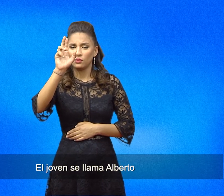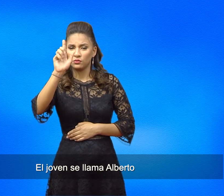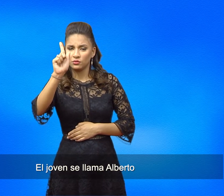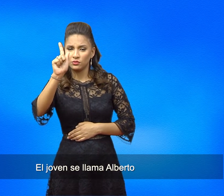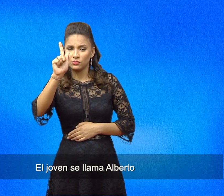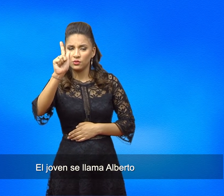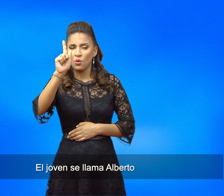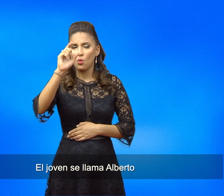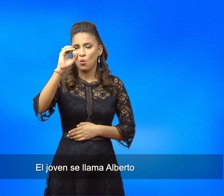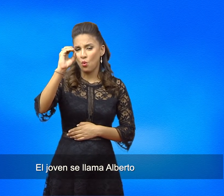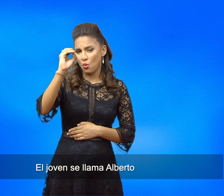alberto